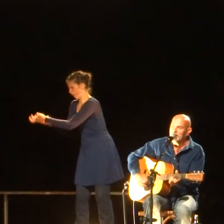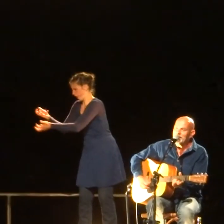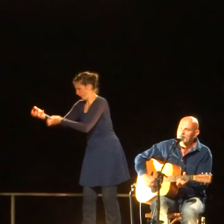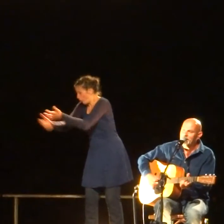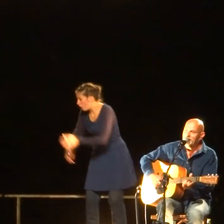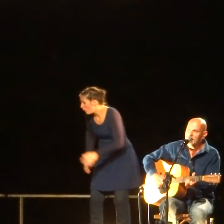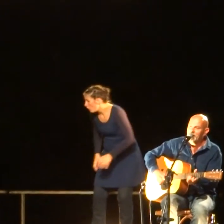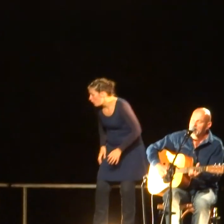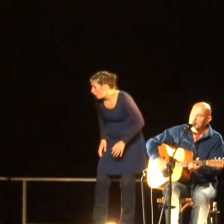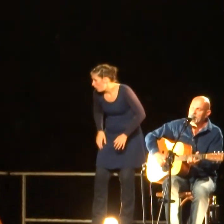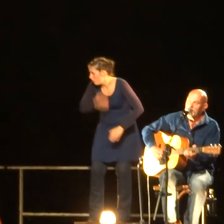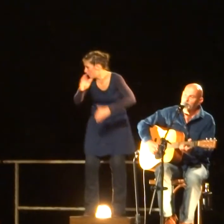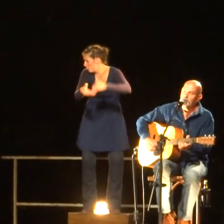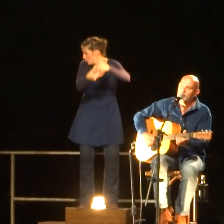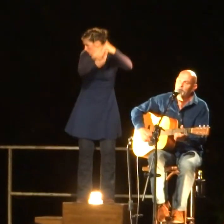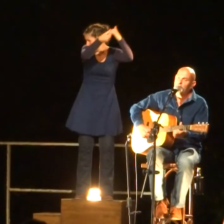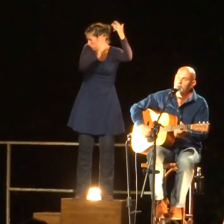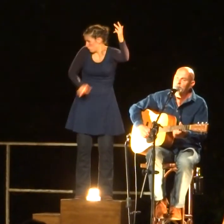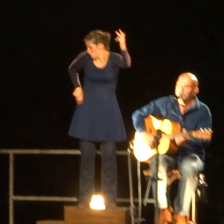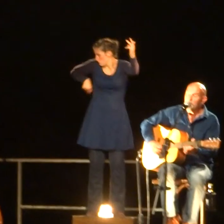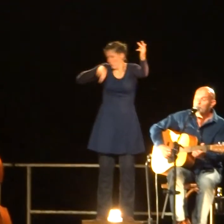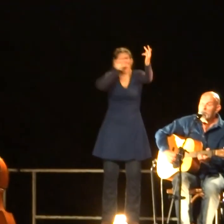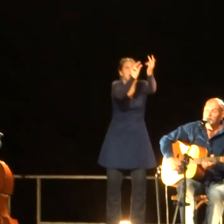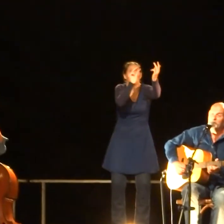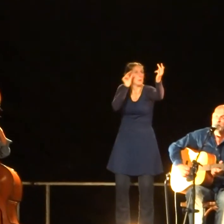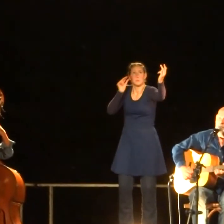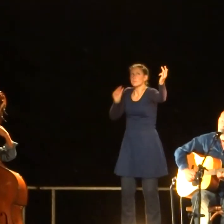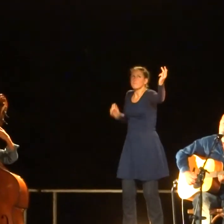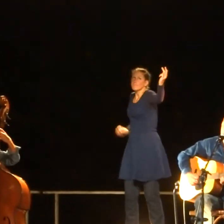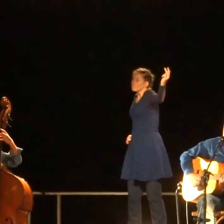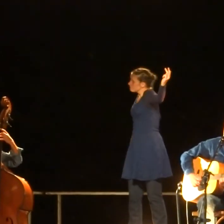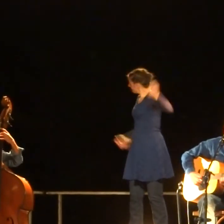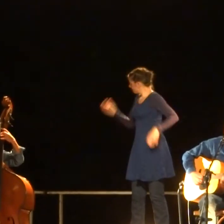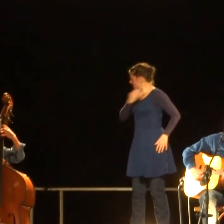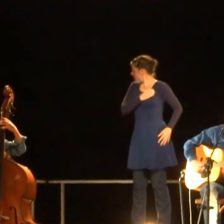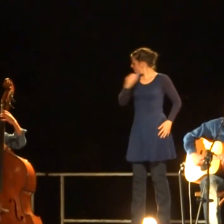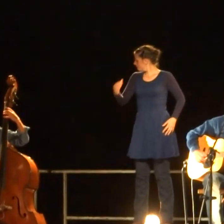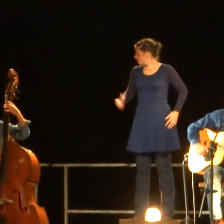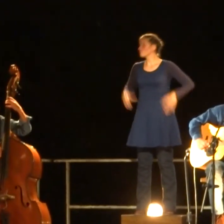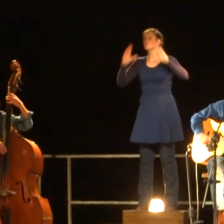marguerite. J'ai l'honneur de ne pas te demander